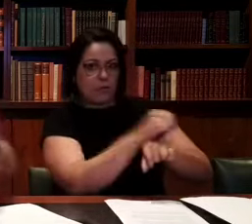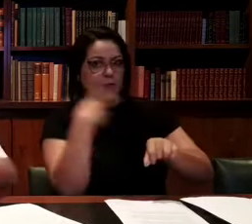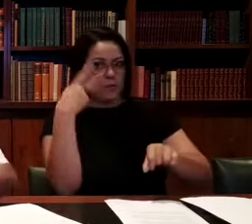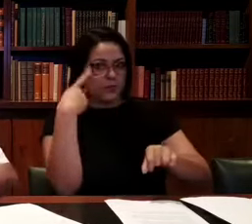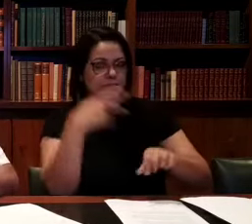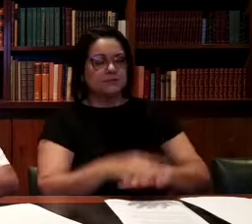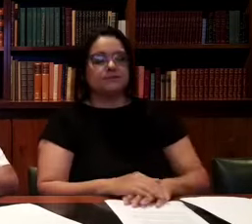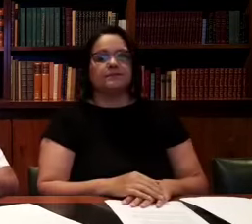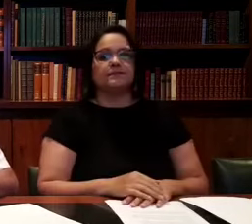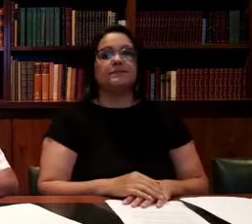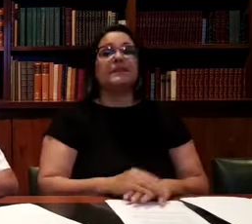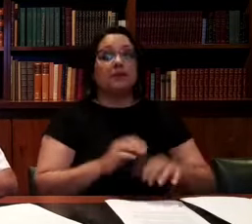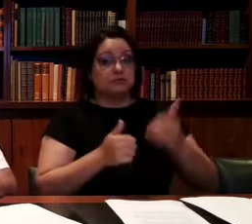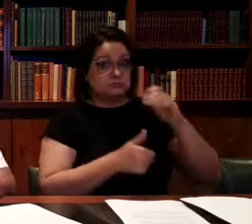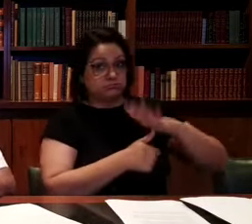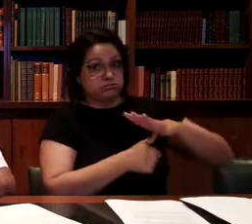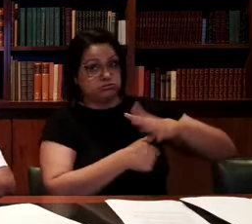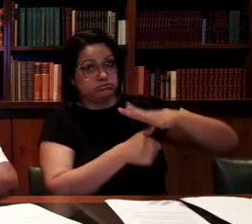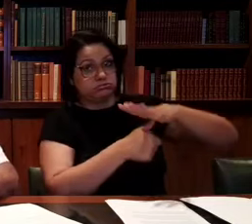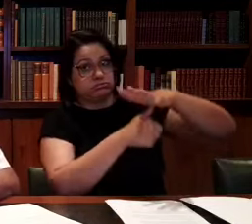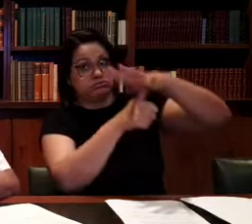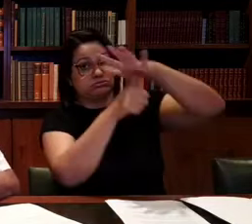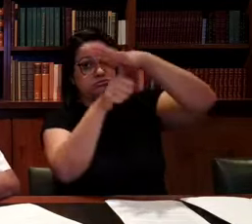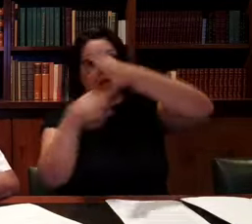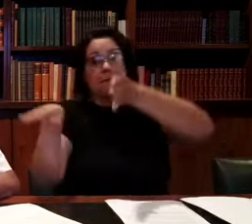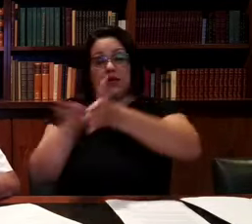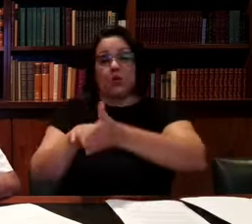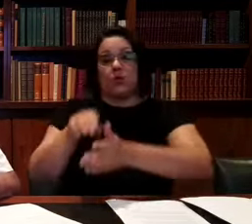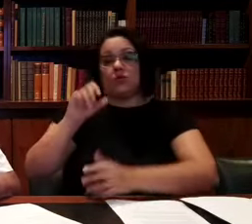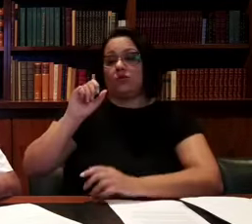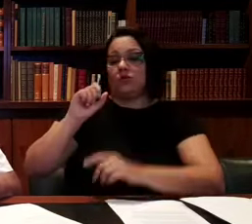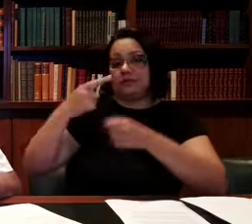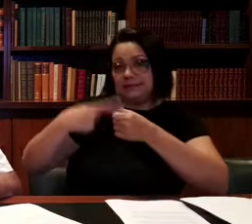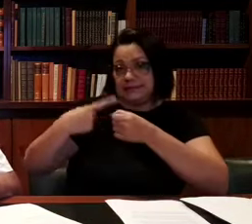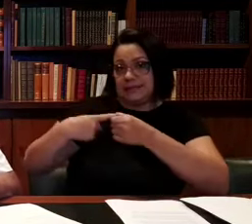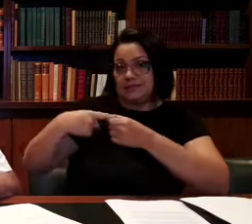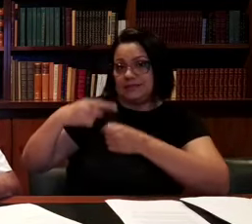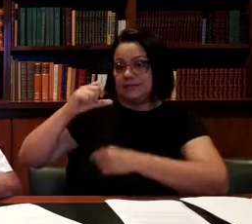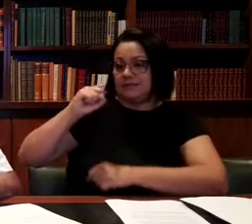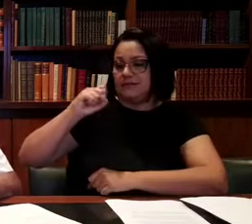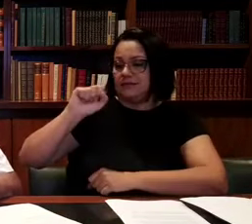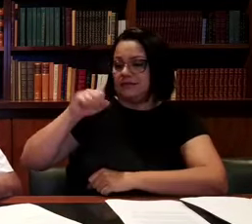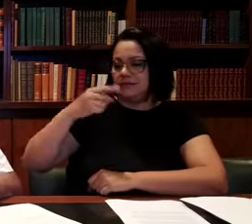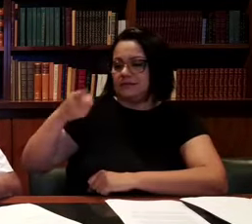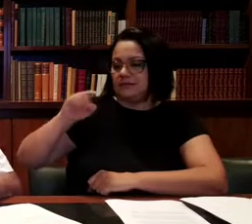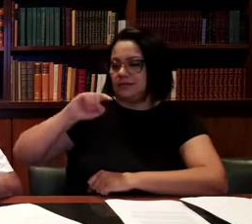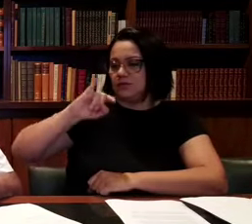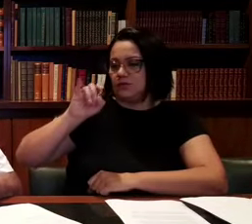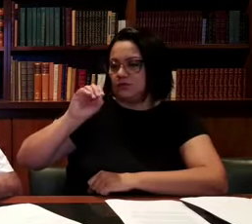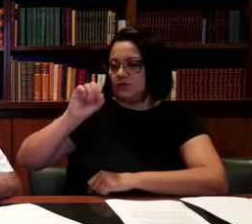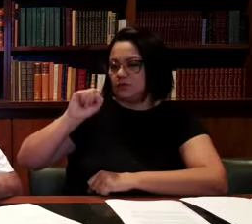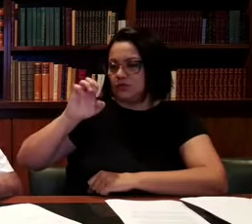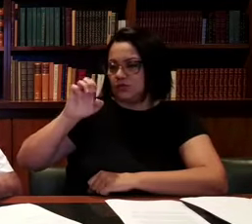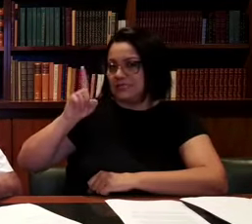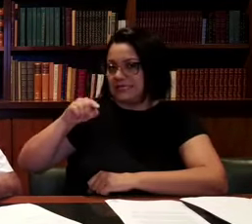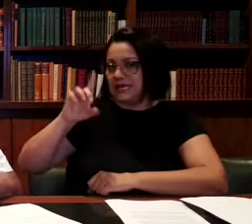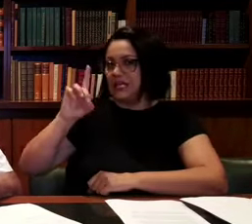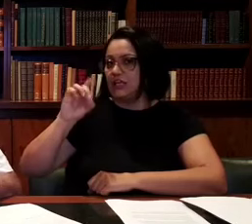é de helicóptero nós fomos até São José do Egito você imaginou da coroa que a conhecer a São José do Egito não